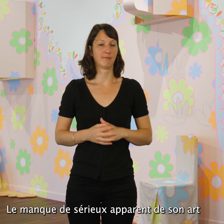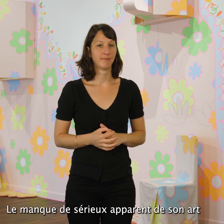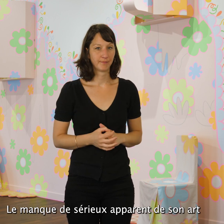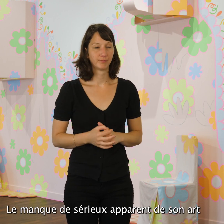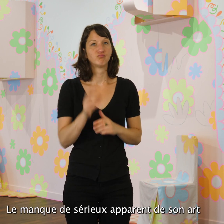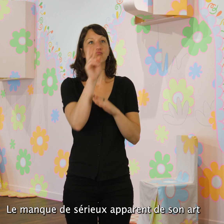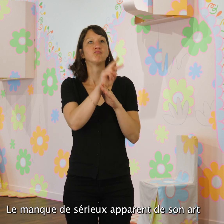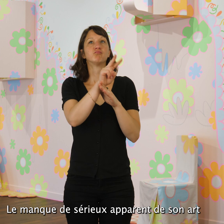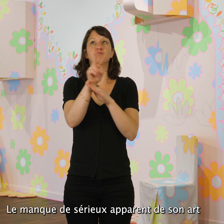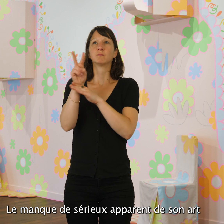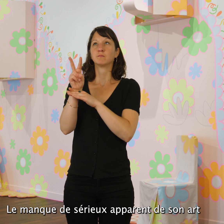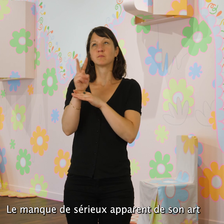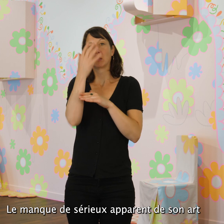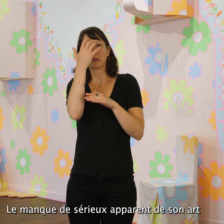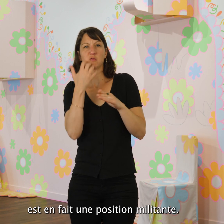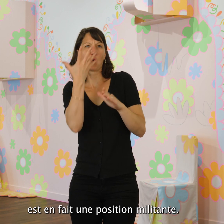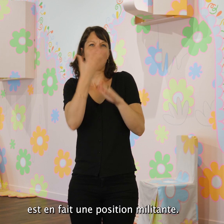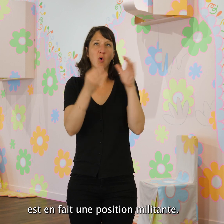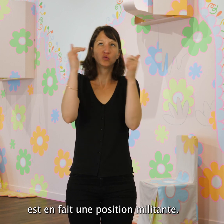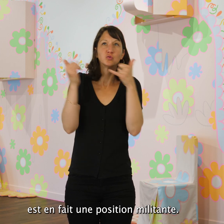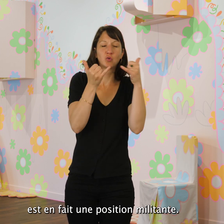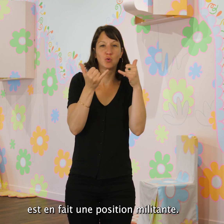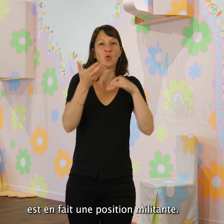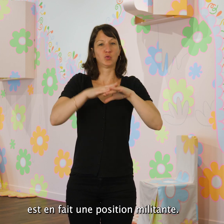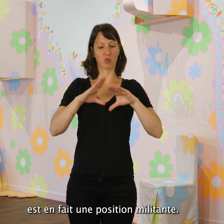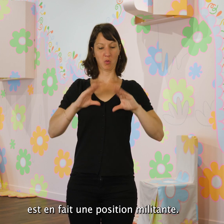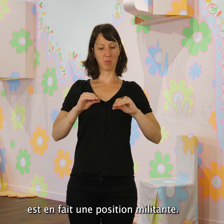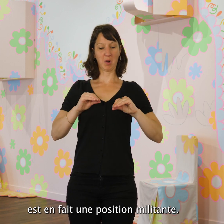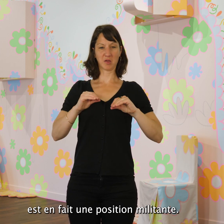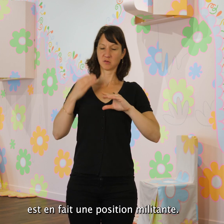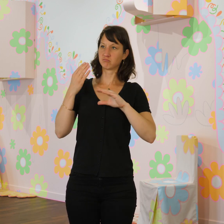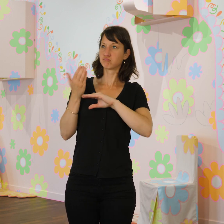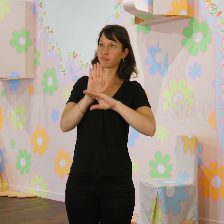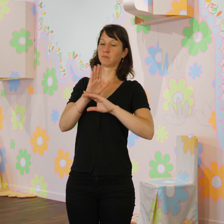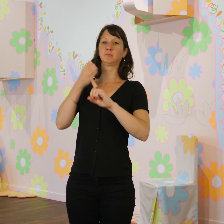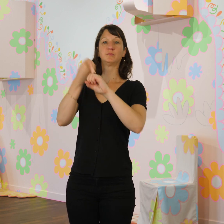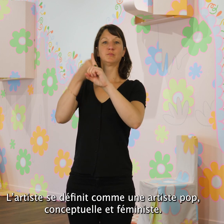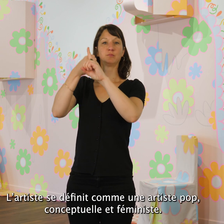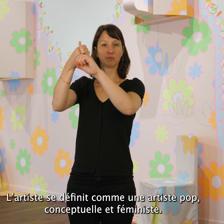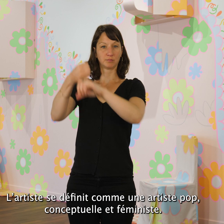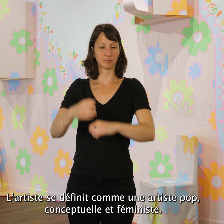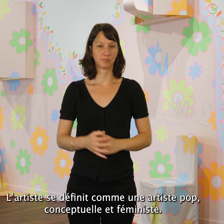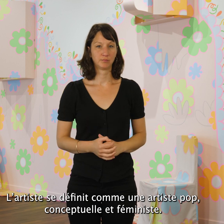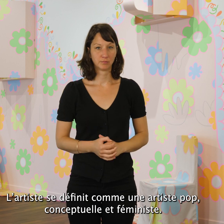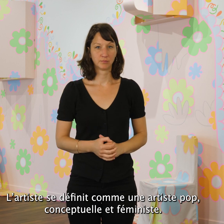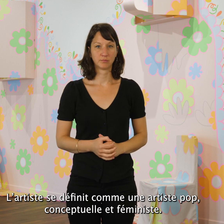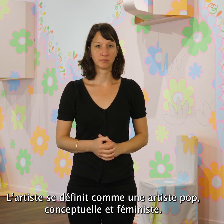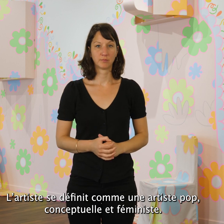Le manque de sérieux apparent de son art est en fait une position militante. L'artiste se définit comme une